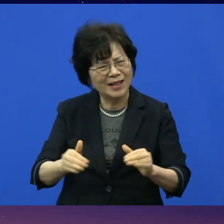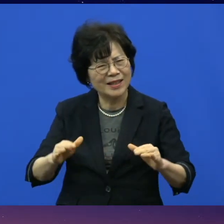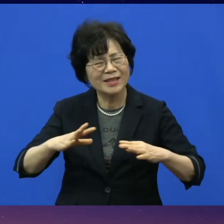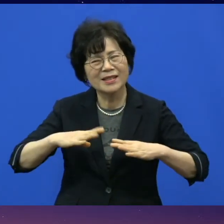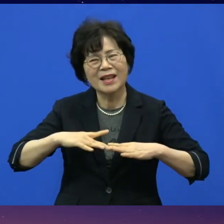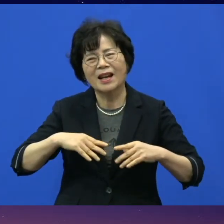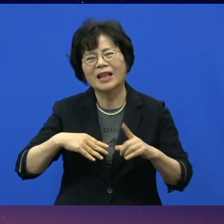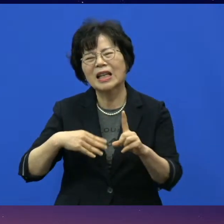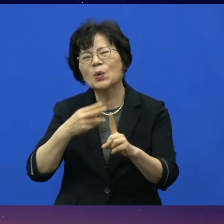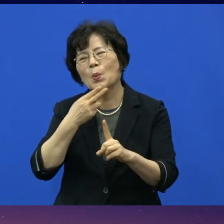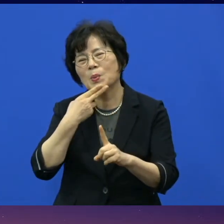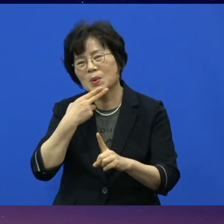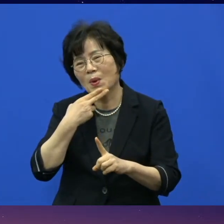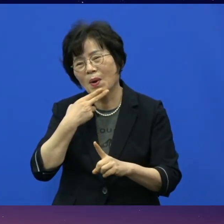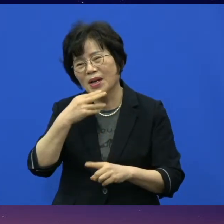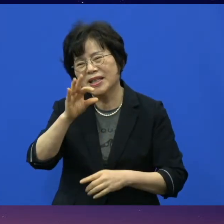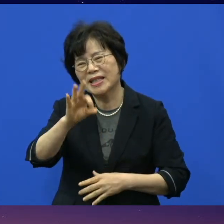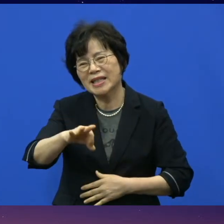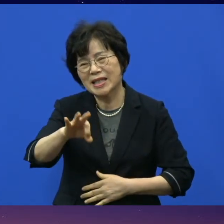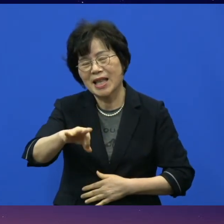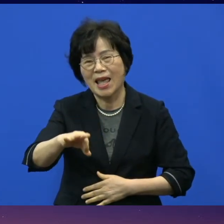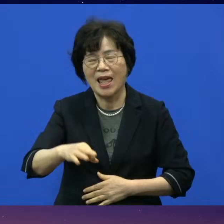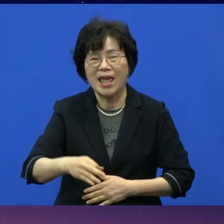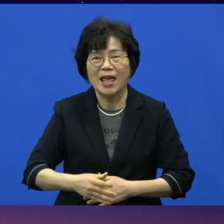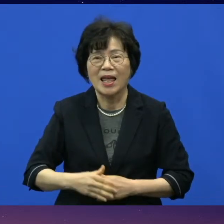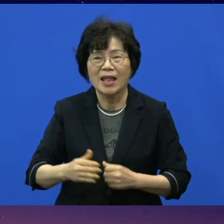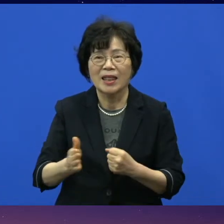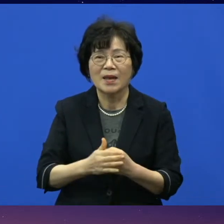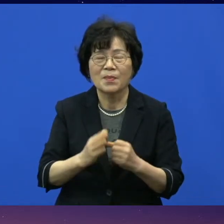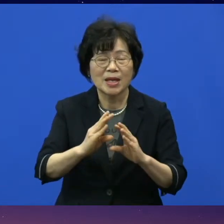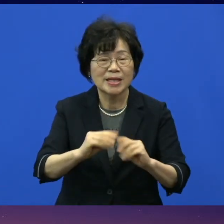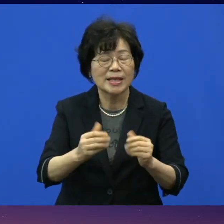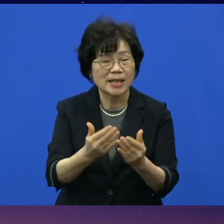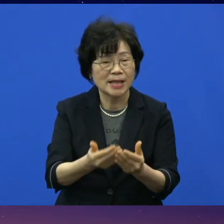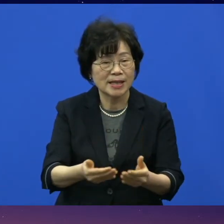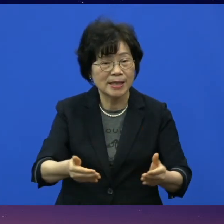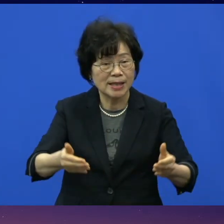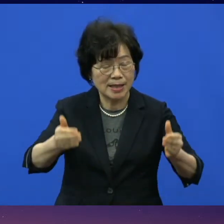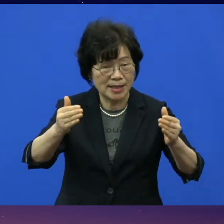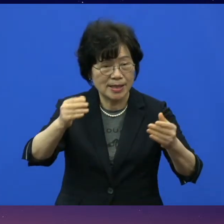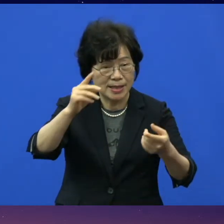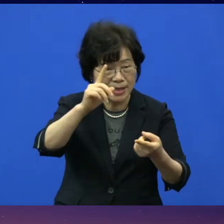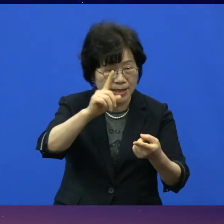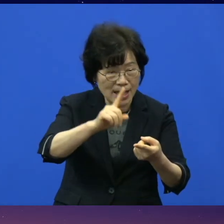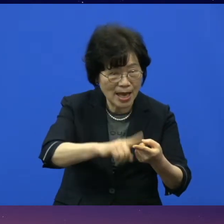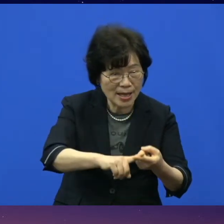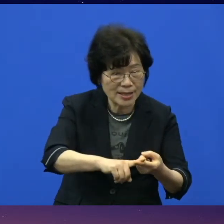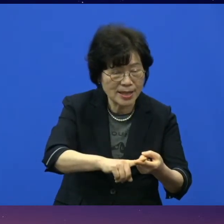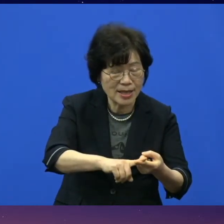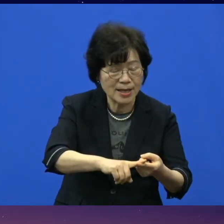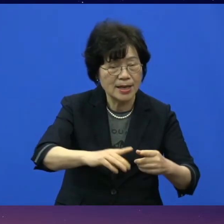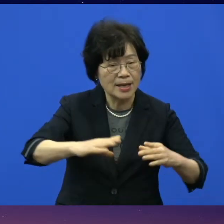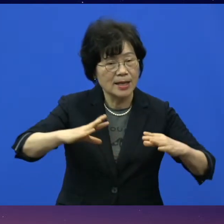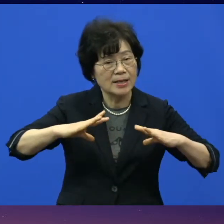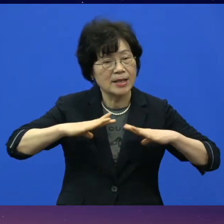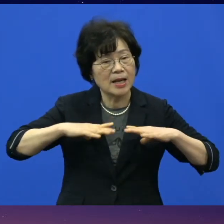아무것도 없는 거잖아요. 근데 여러분 이 질그릇이라는 말은 이 그릇 자체를 드러내기 위해서 만든 게